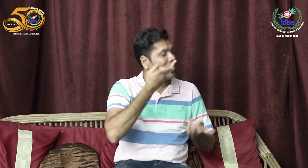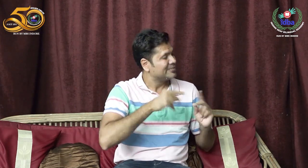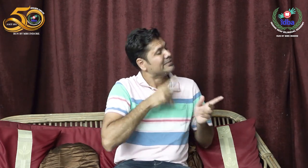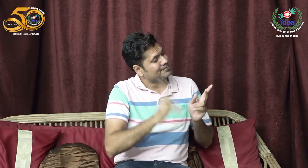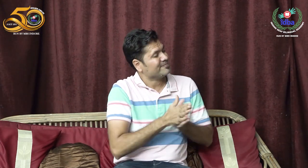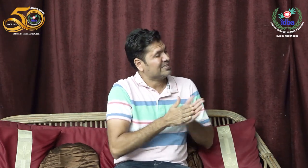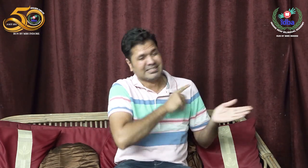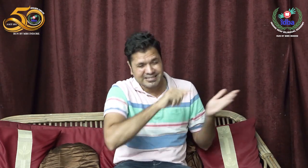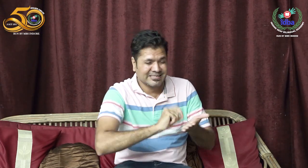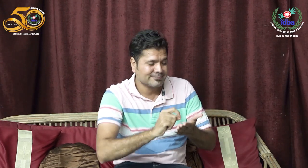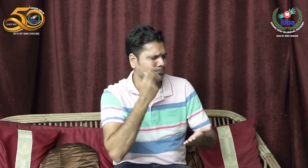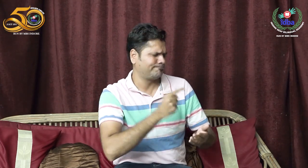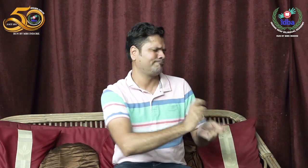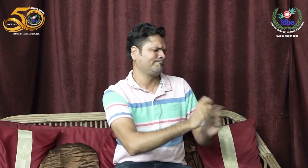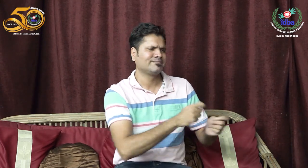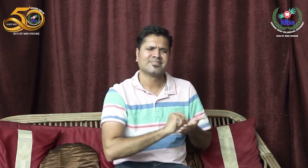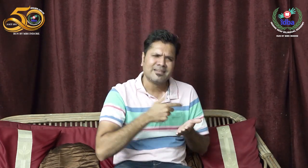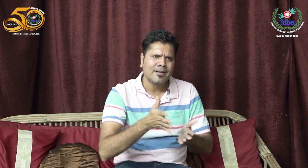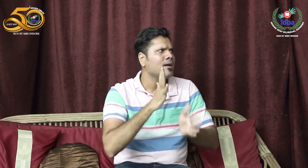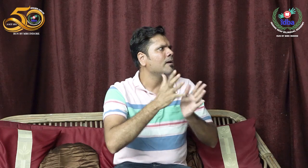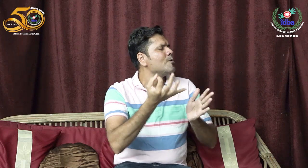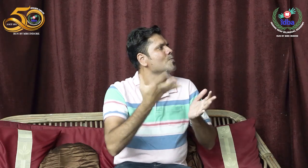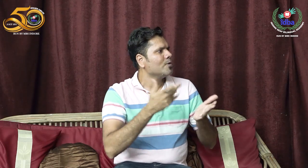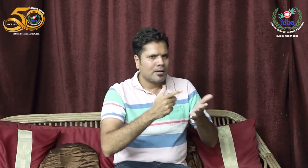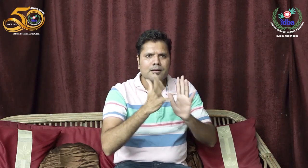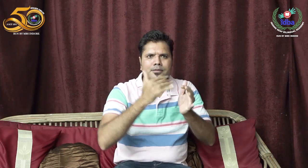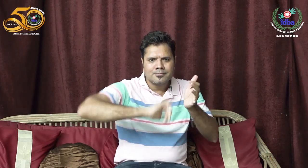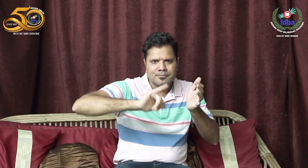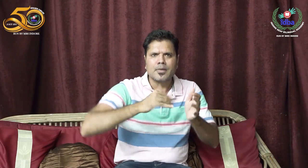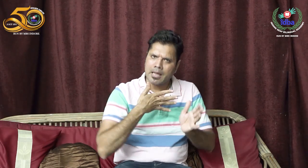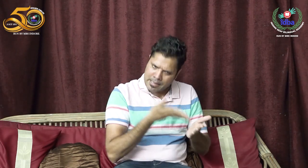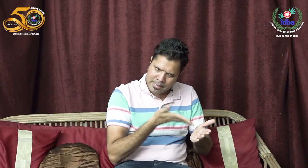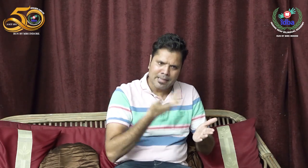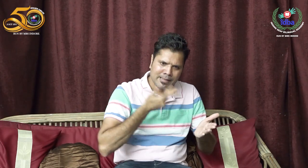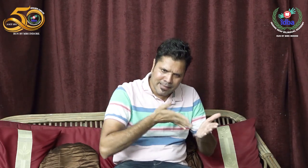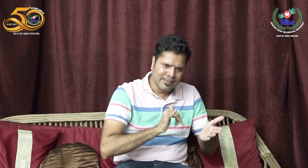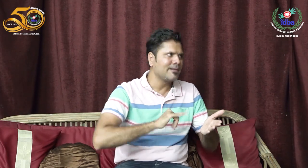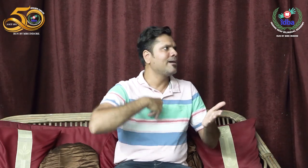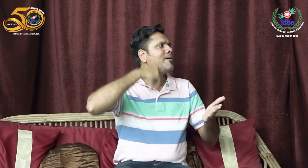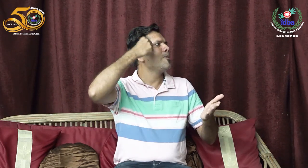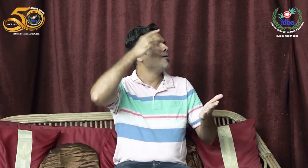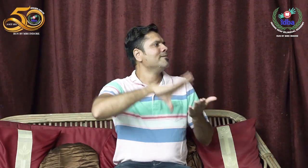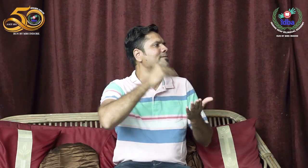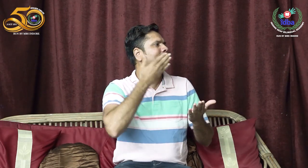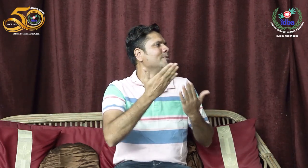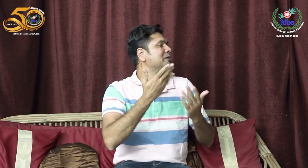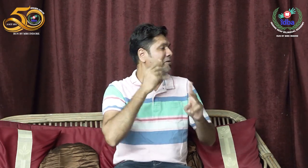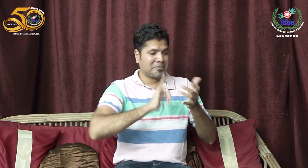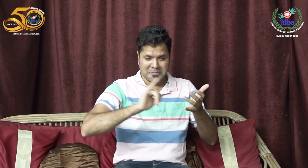हूँ। तो फिर मैंने वापस जो है मेहनत करी, और फिर मैं जो है चेंज करता था अपनी साइंस जो है उसको चेंज करता था, उसको डेवलप किया मैंने, अपनी राइटिंग